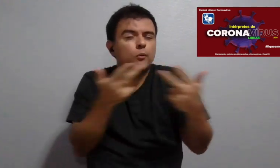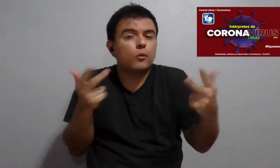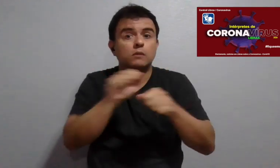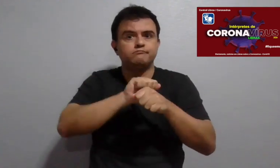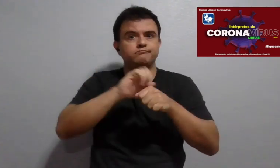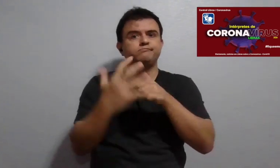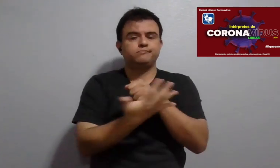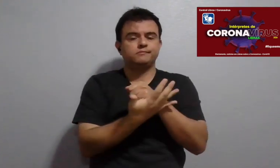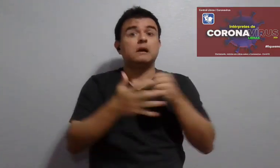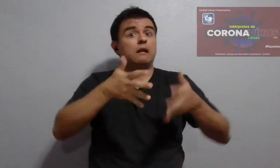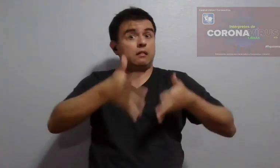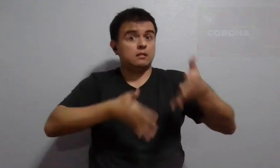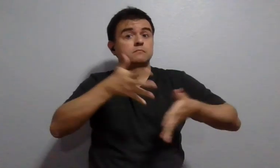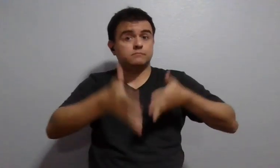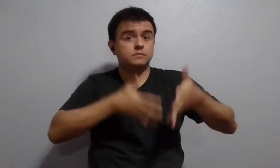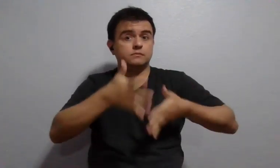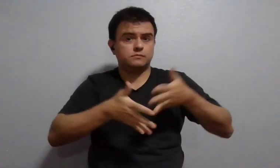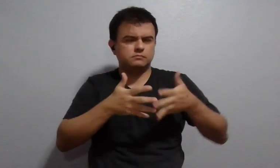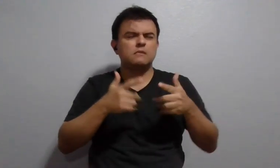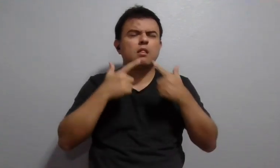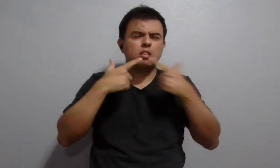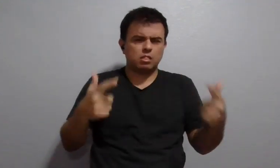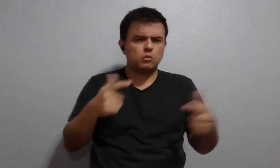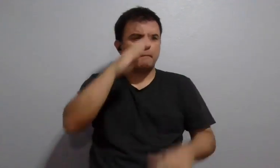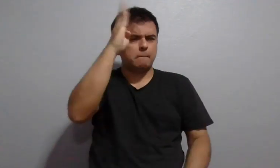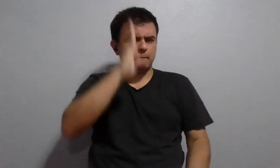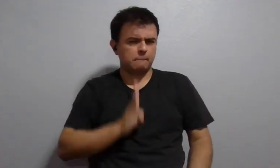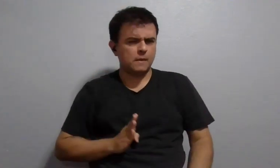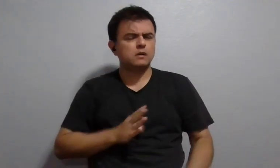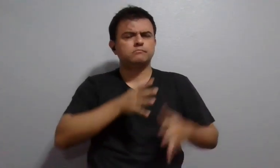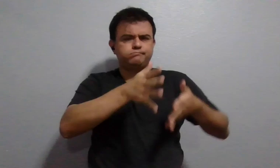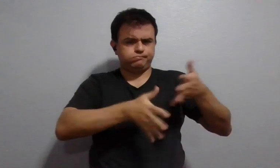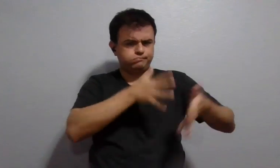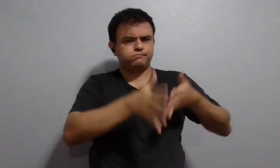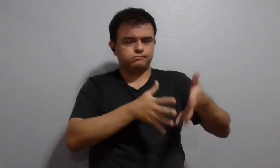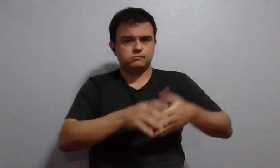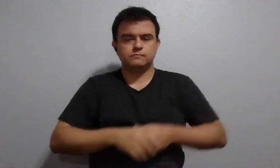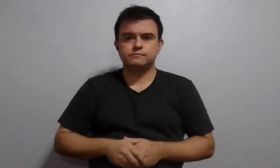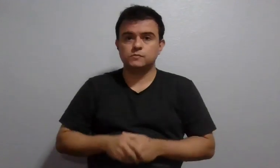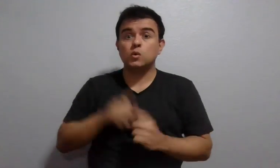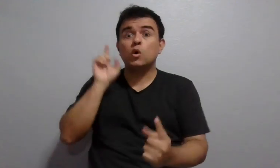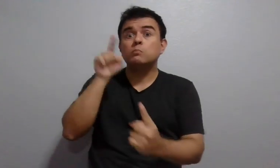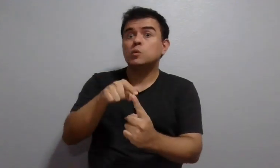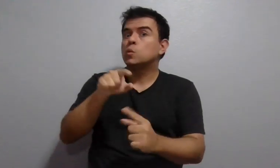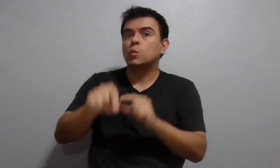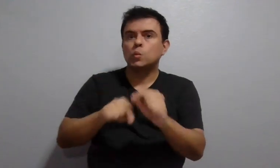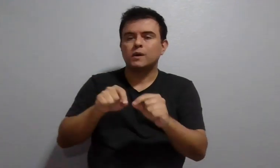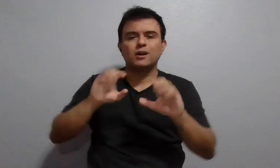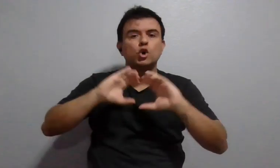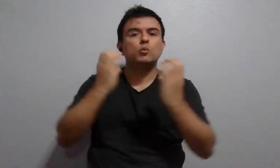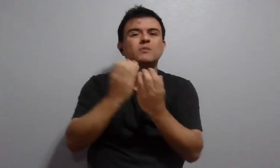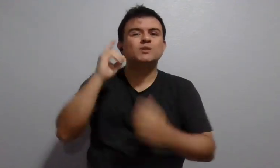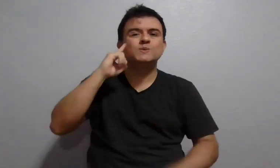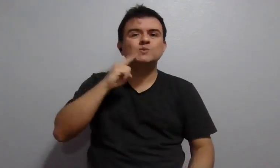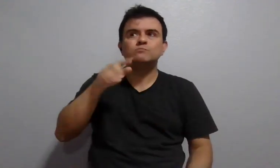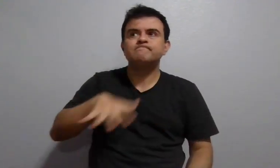em Libras, língua brasileira de sinais. O objetivo é levar para a comunidade surda as